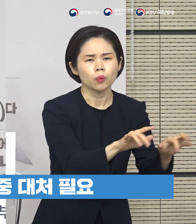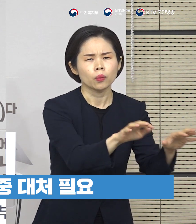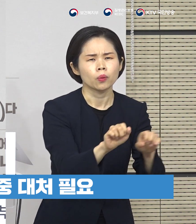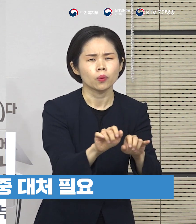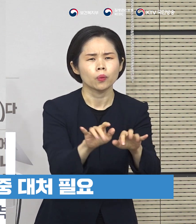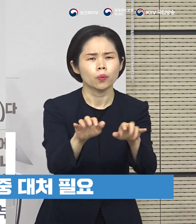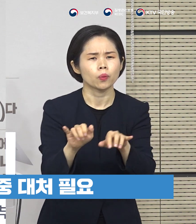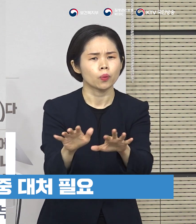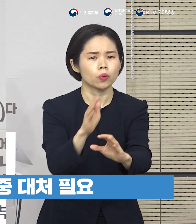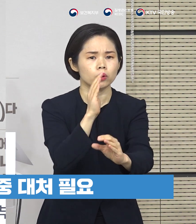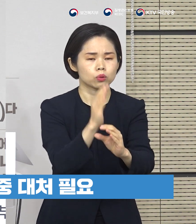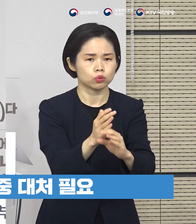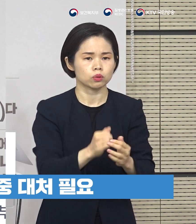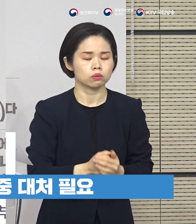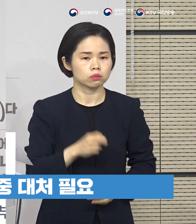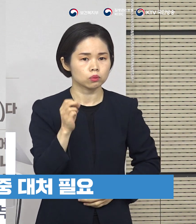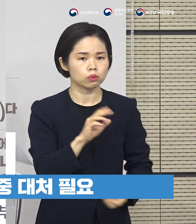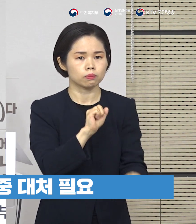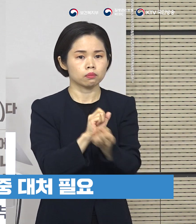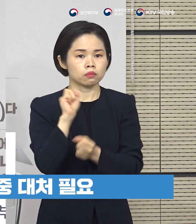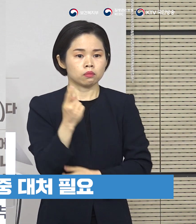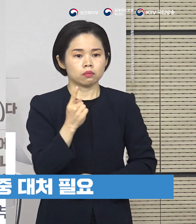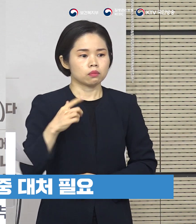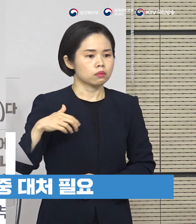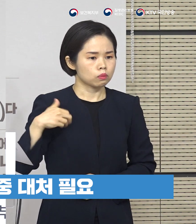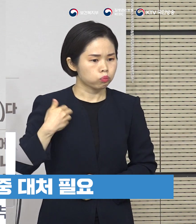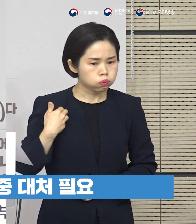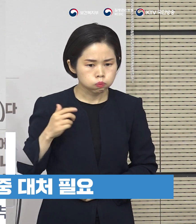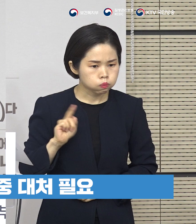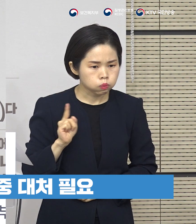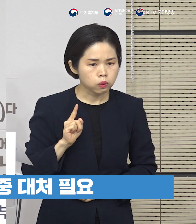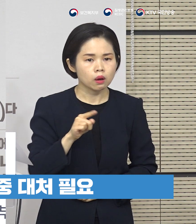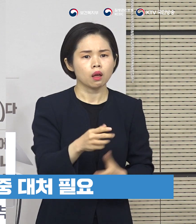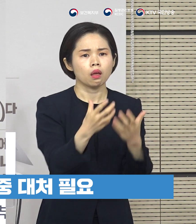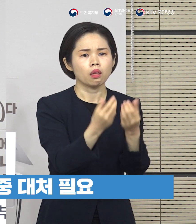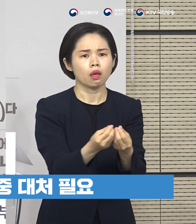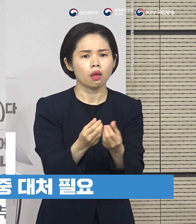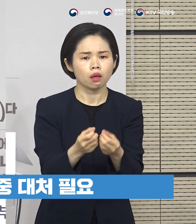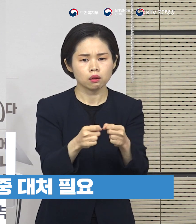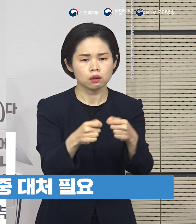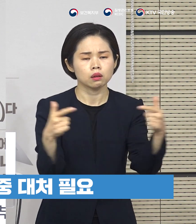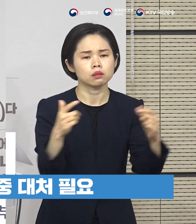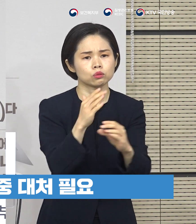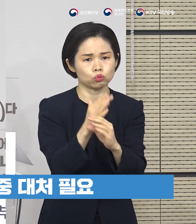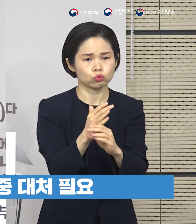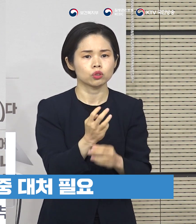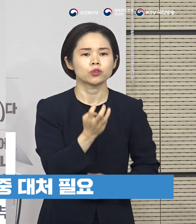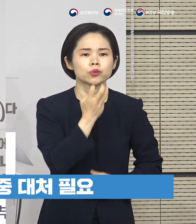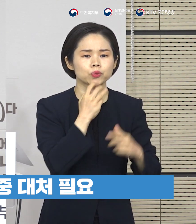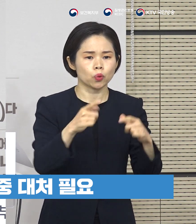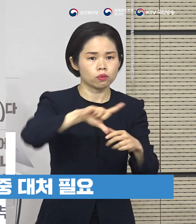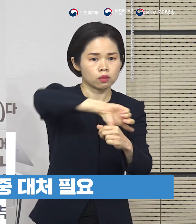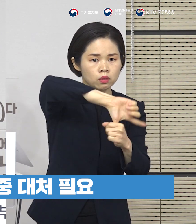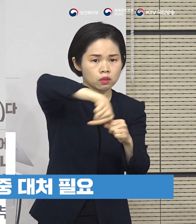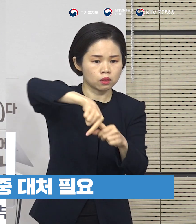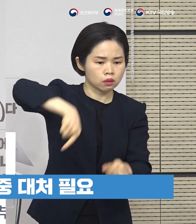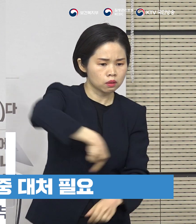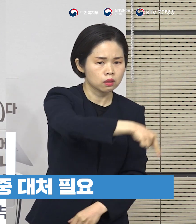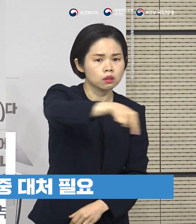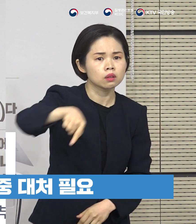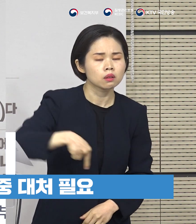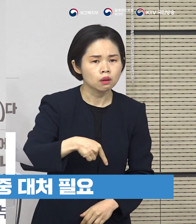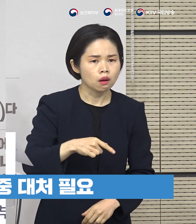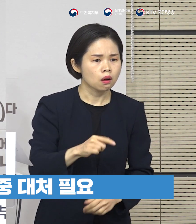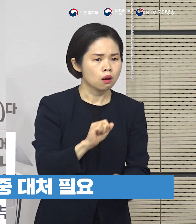한 연쇄 감염이 지속되고 있습니다. 또한 감염 경로를 알 수 없는 사례들도 늘어나고